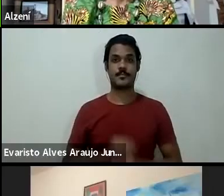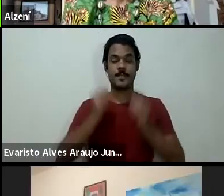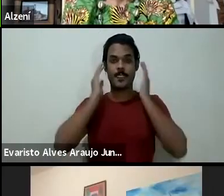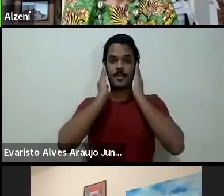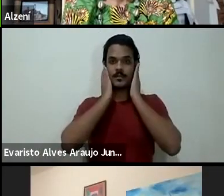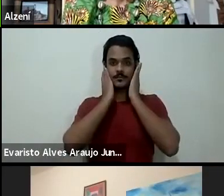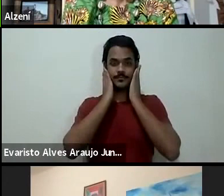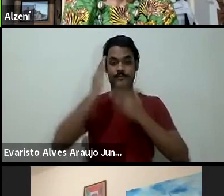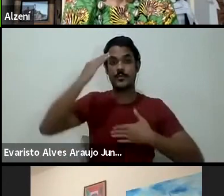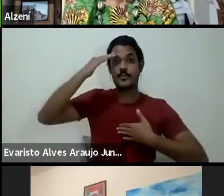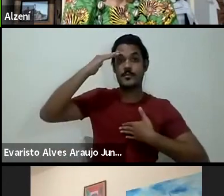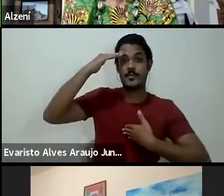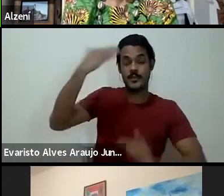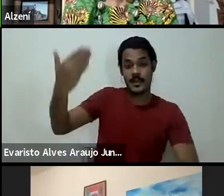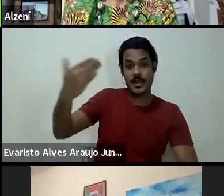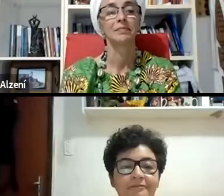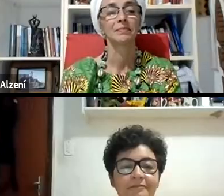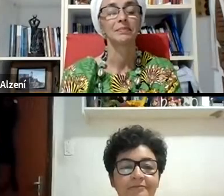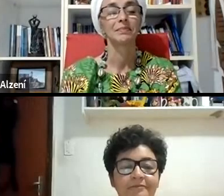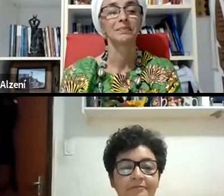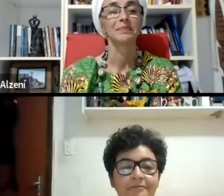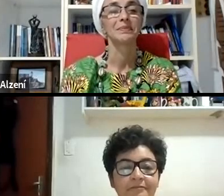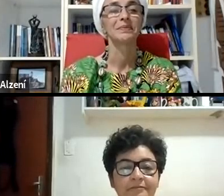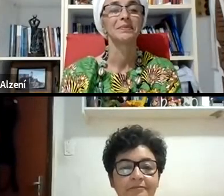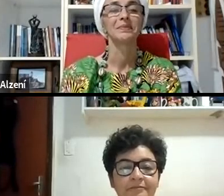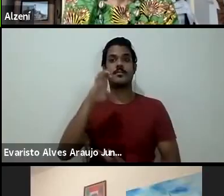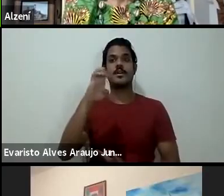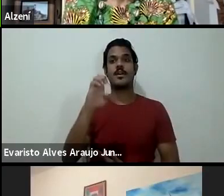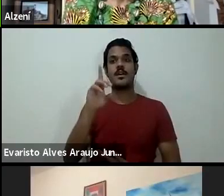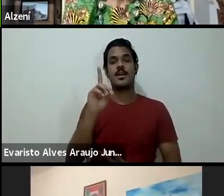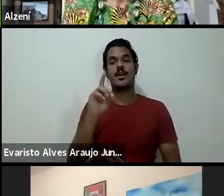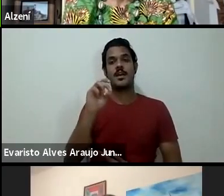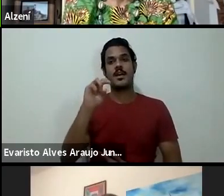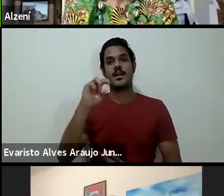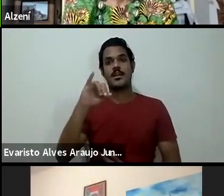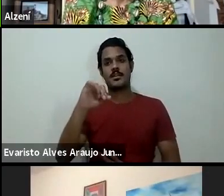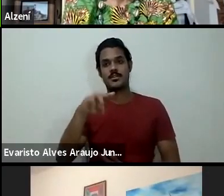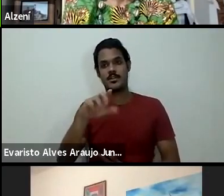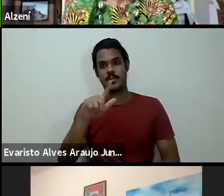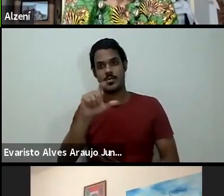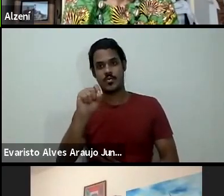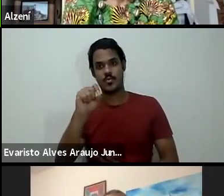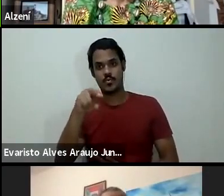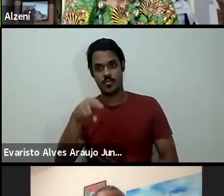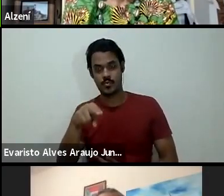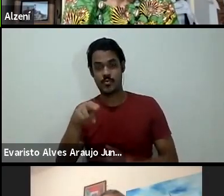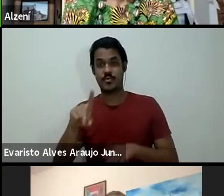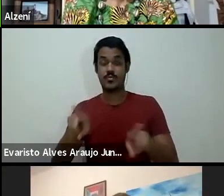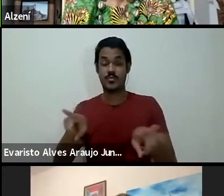Obrigado, Emerson. Ednilson, por favor, suas considerações.